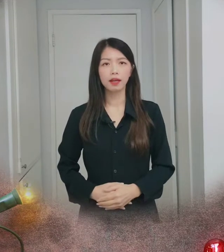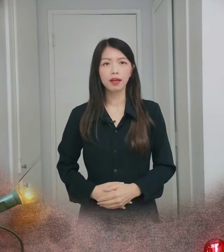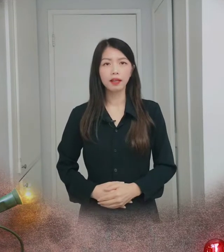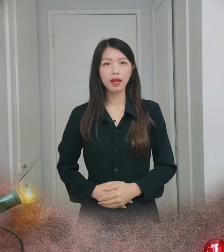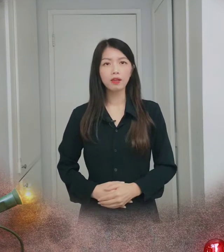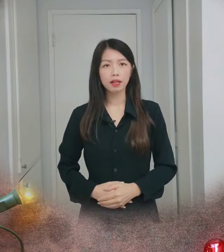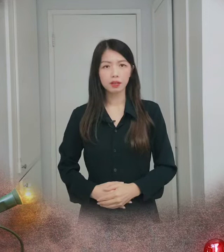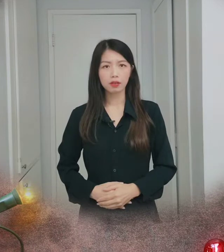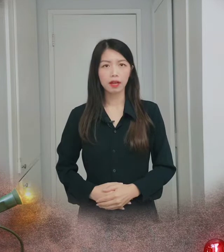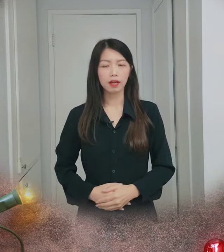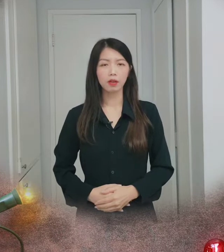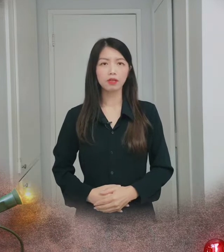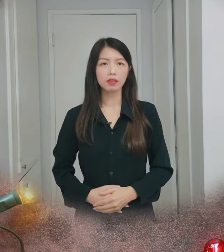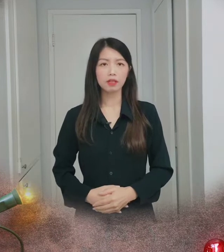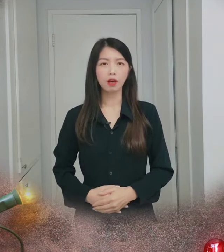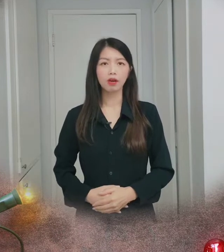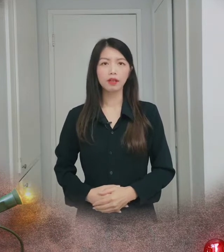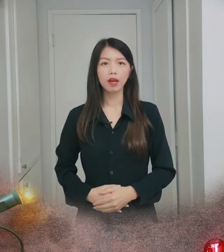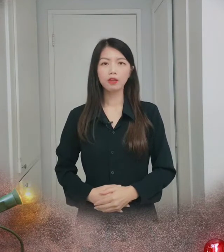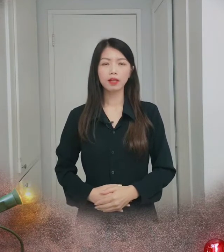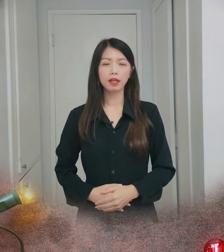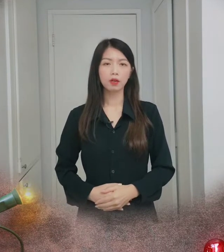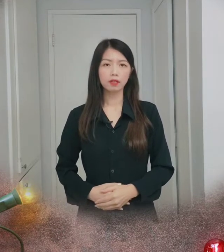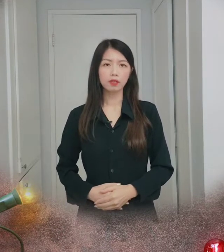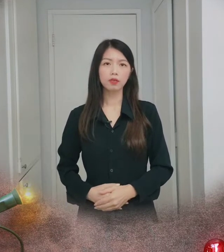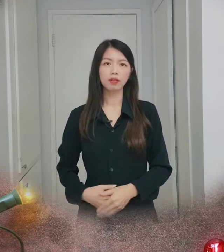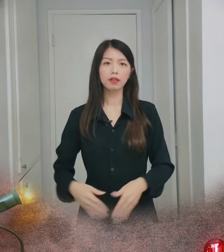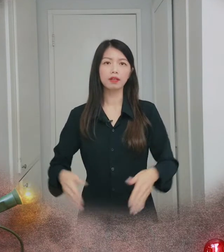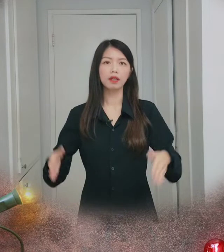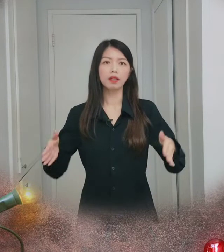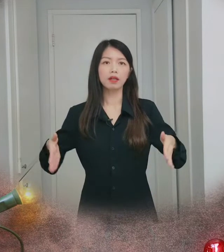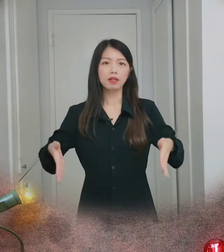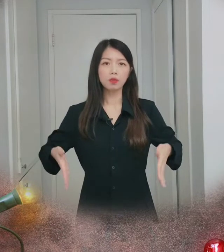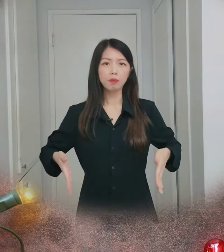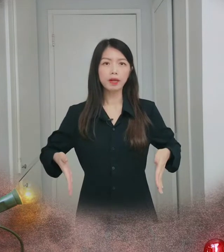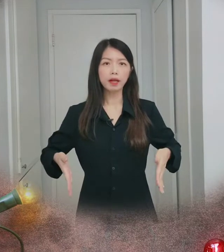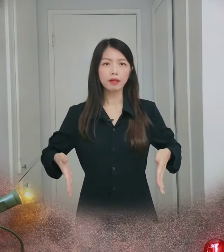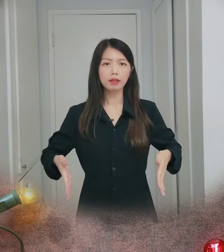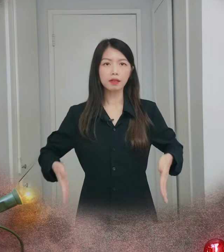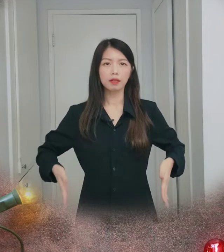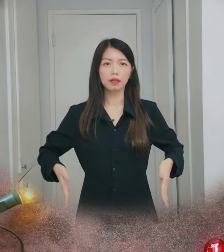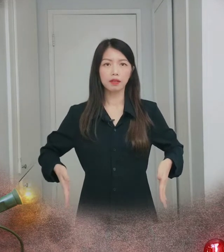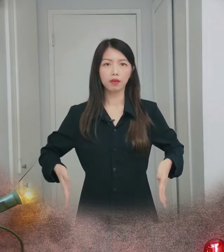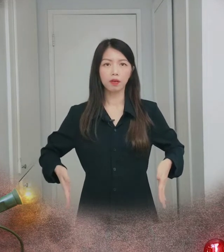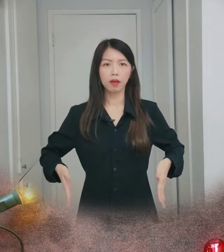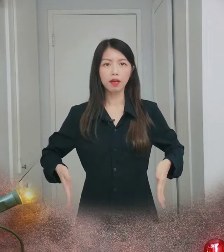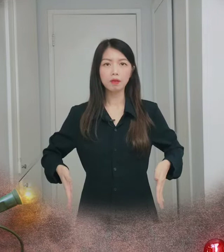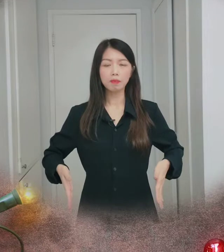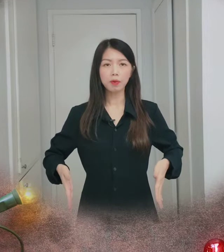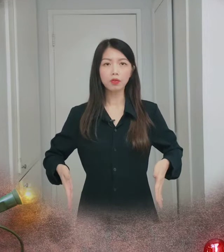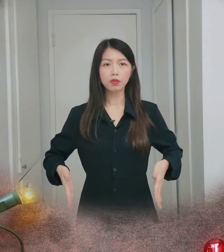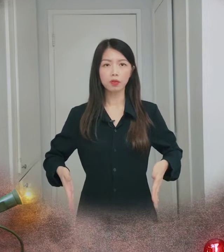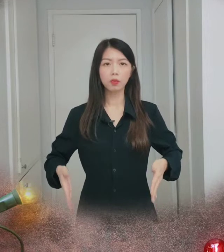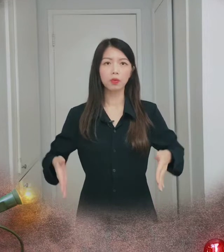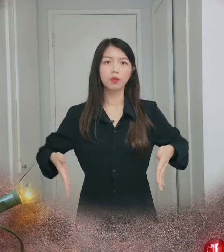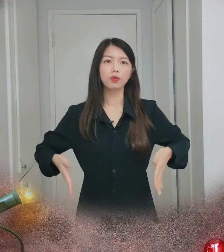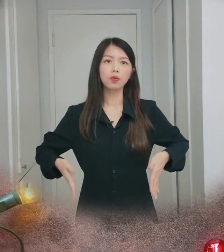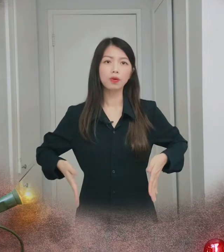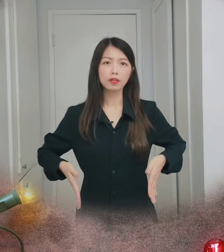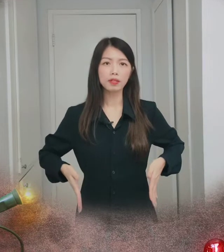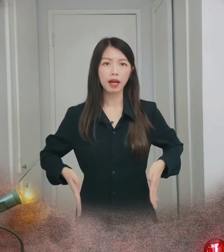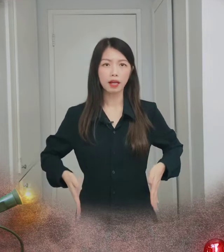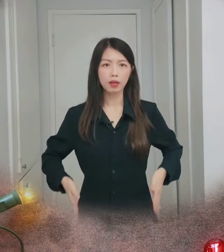나셨다. 태어나셨다, 이런 뜻이죠. 태어나다, 이런 뜻의 수어는 손바닥을 이렇게